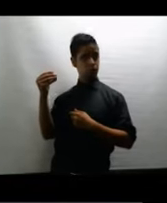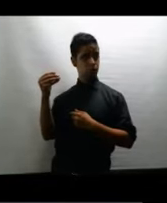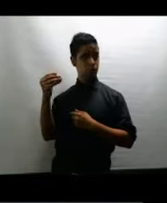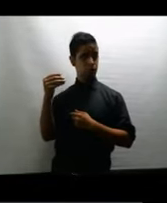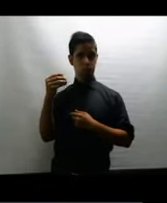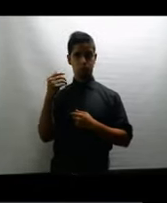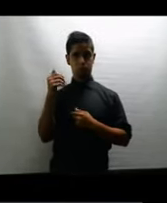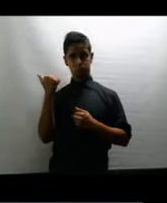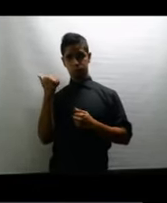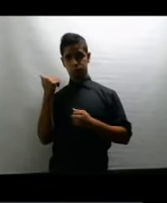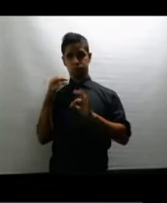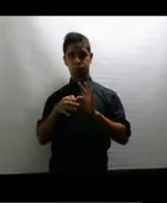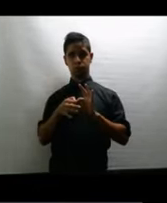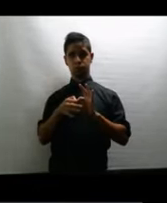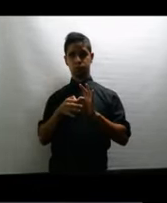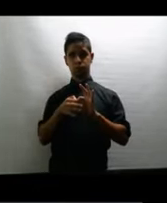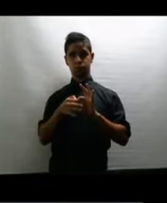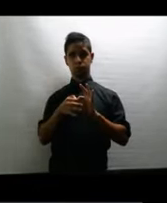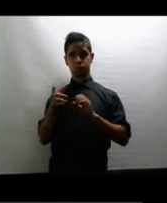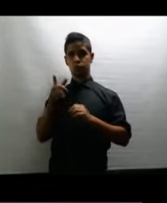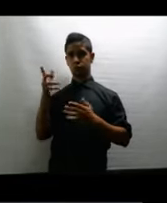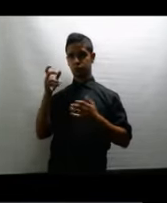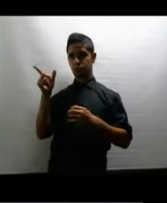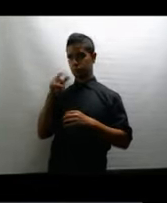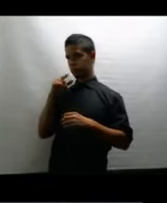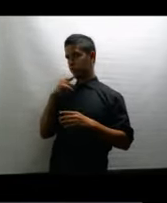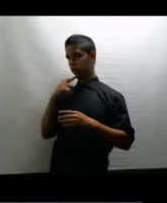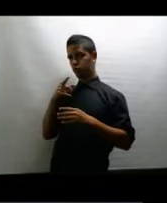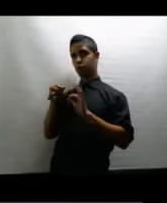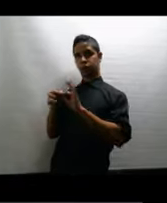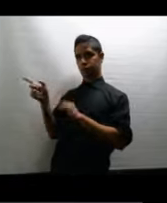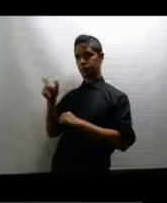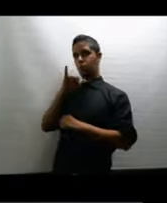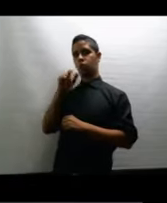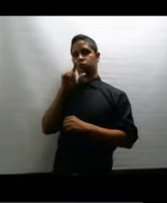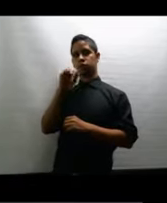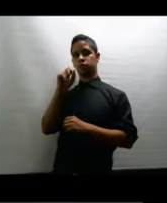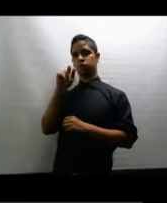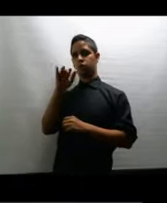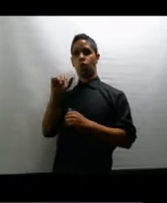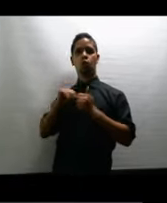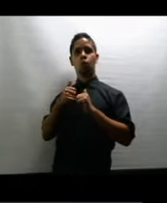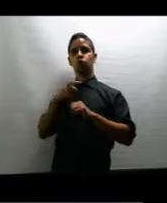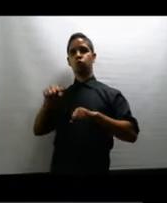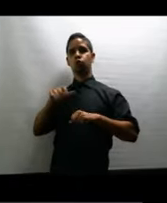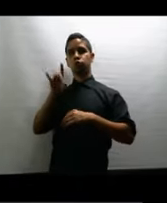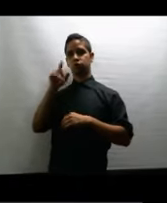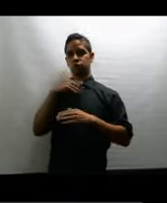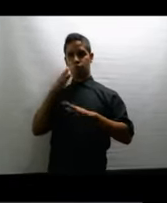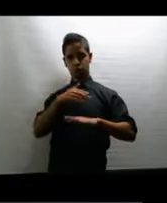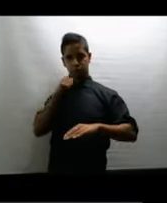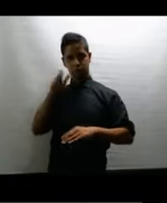señorito que está aquí dijo, mira, yo quiero, o sea, José Luis Santiago, yo quiero, o sea, ¿cómo yo consigo la música de ella?